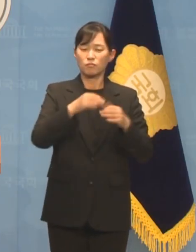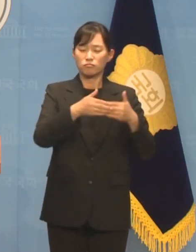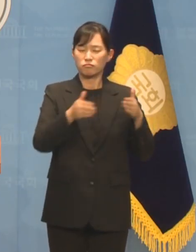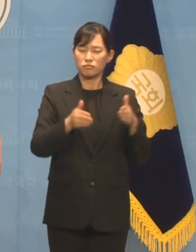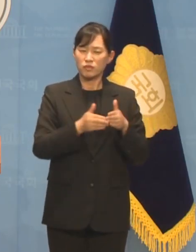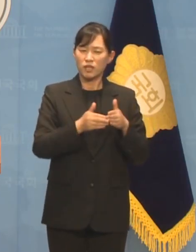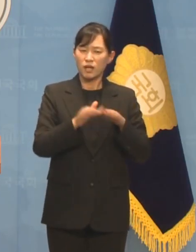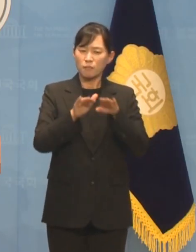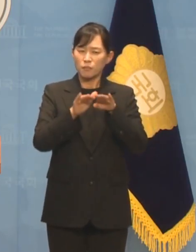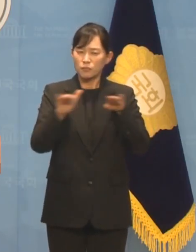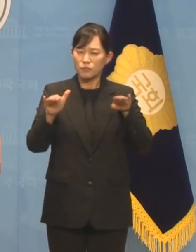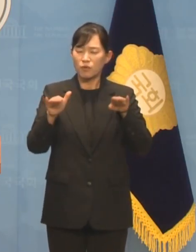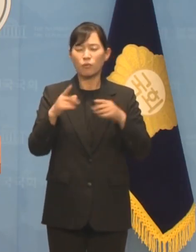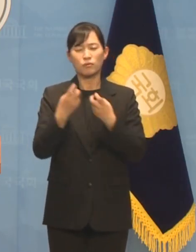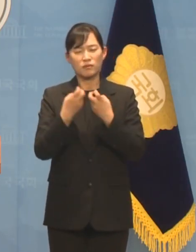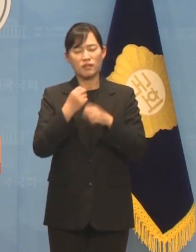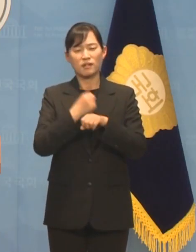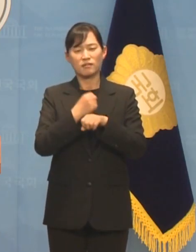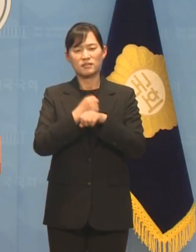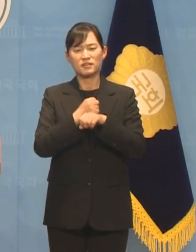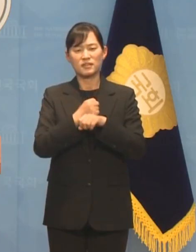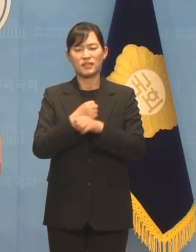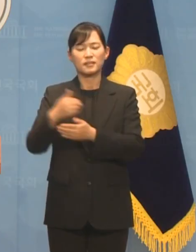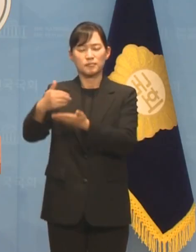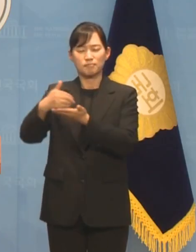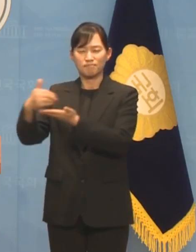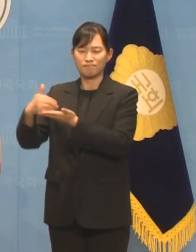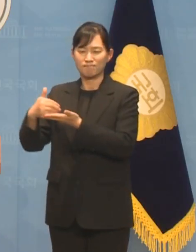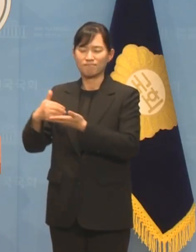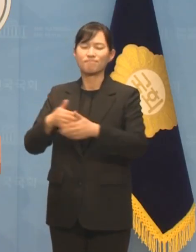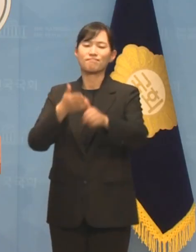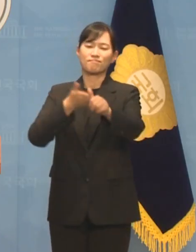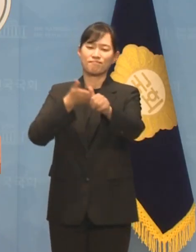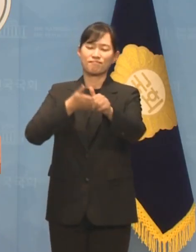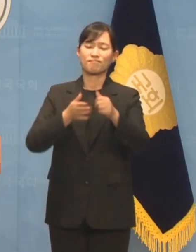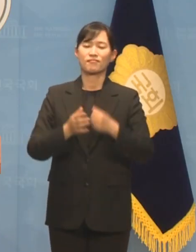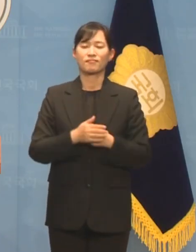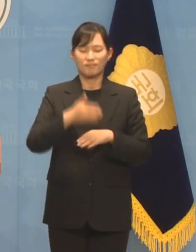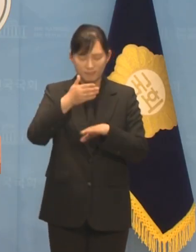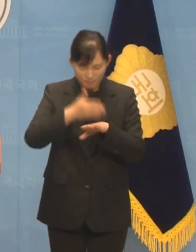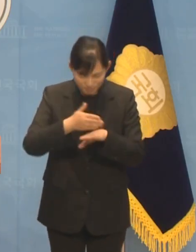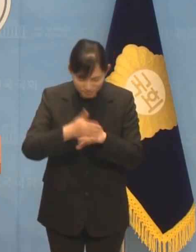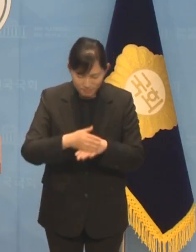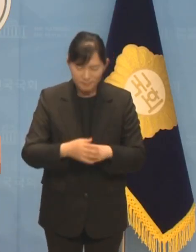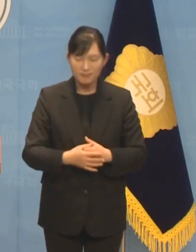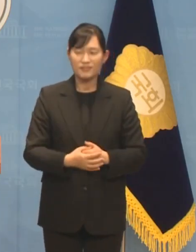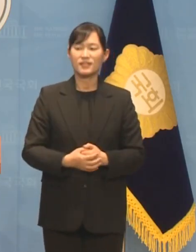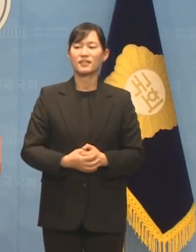균형 어떻게 할 것인지 대안을 제안해 주시기를 요청드립니다. 감사합니다.